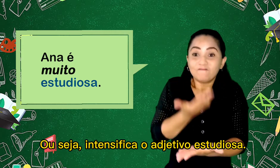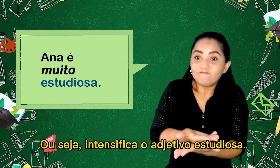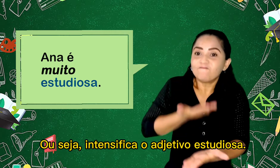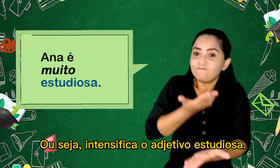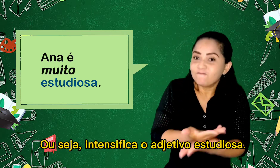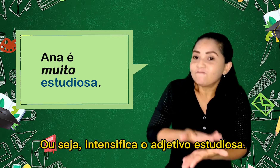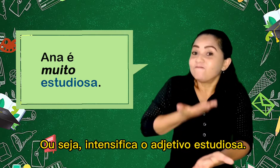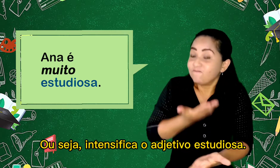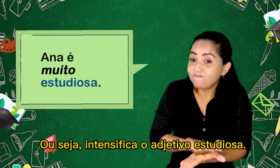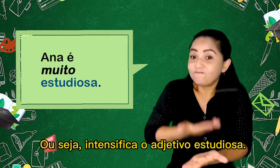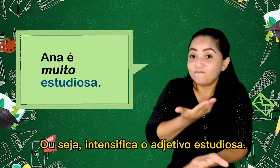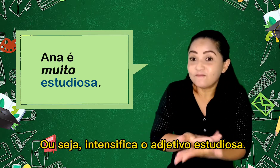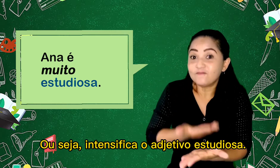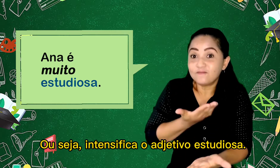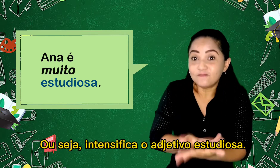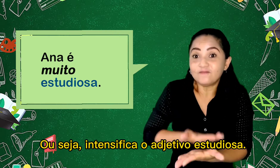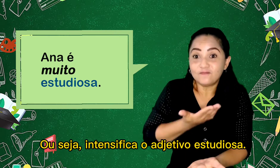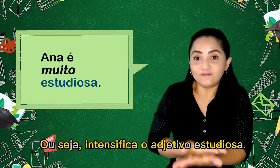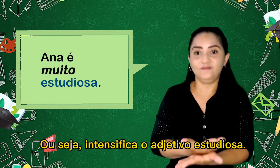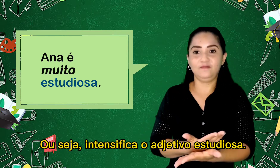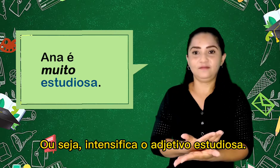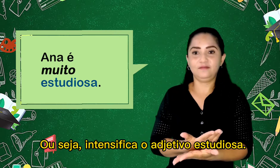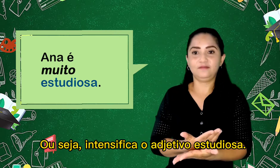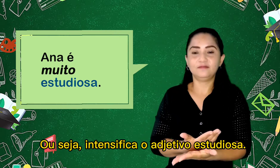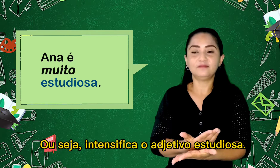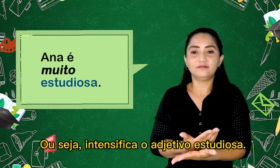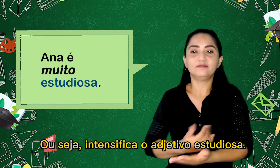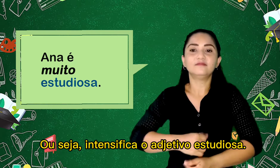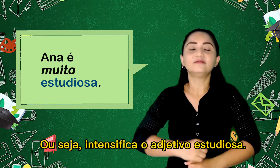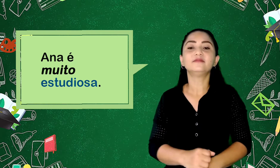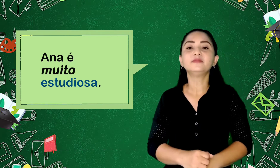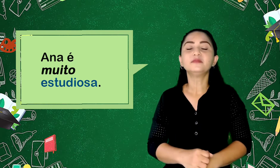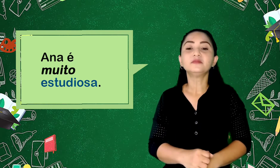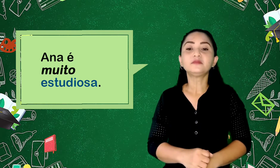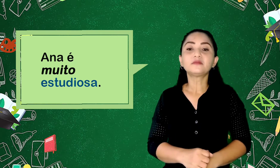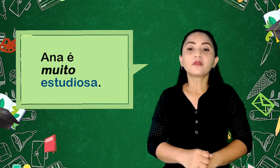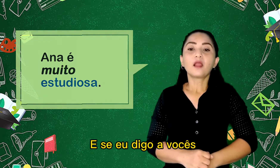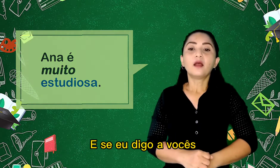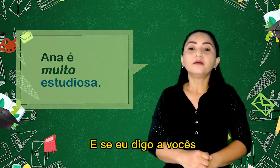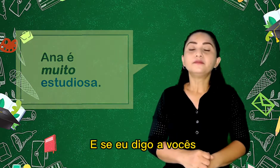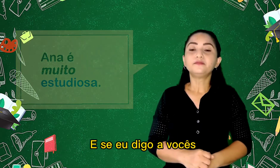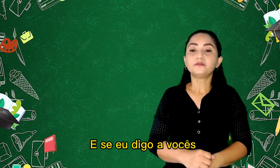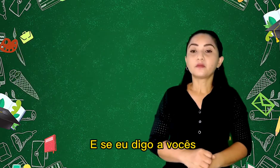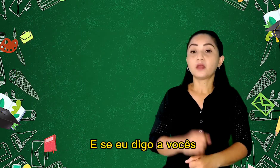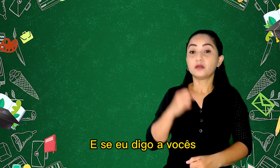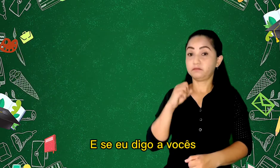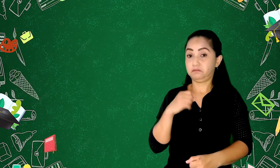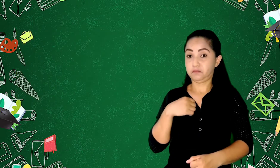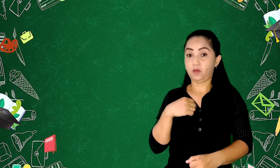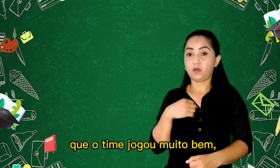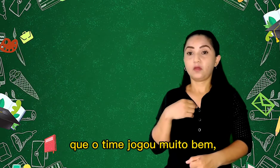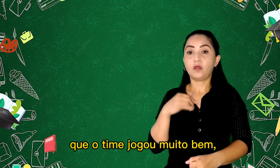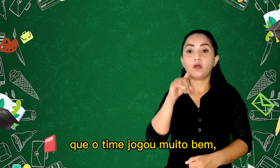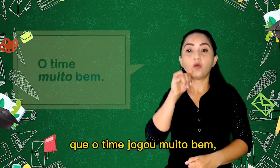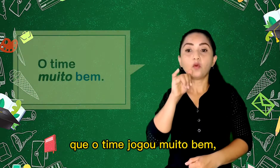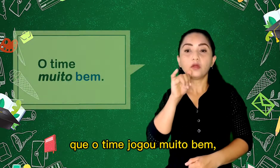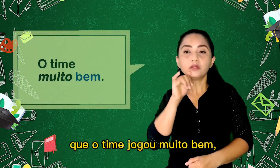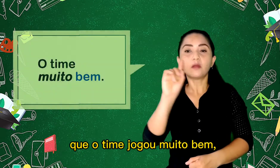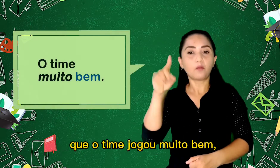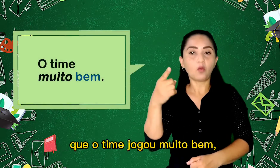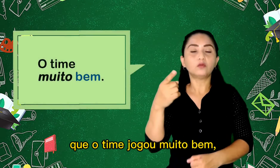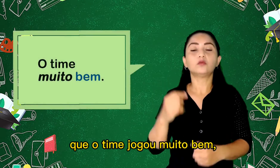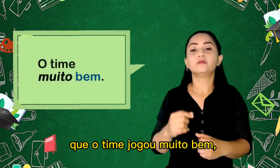estudiosa, ou seja, intensifica o adjetivo estudiosa. E se eu digo a vocês que o